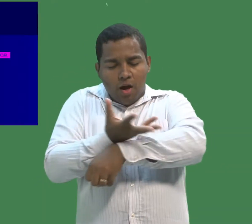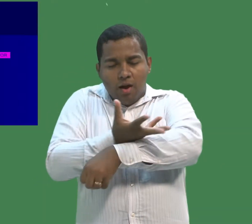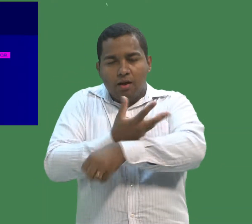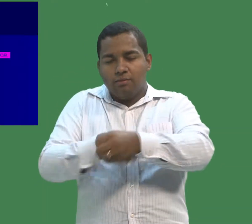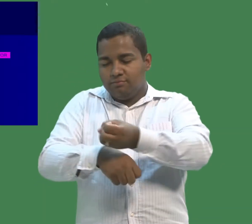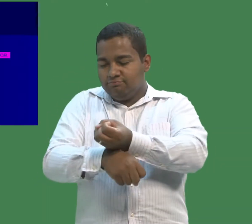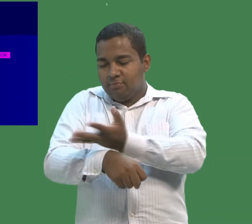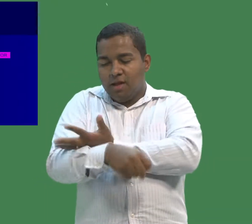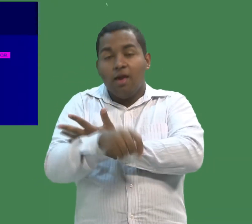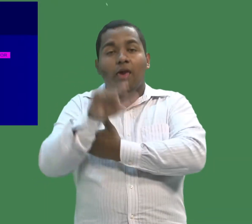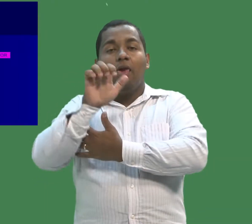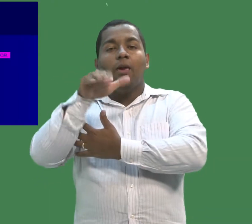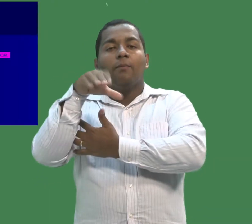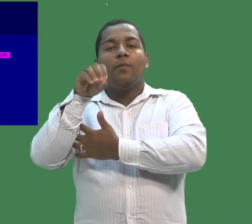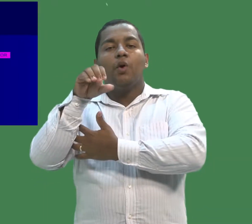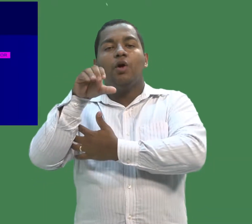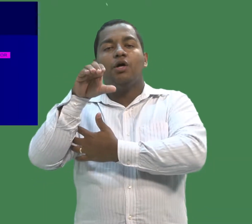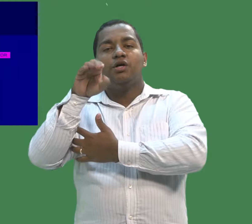ou expressiva.